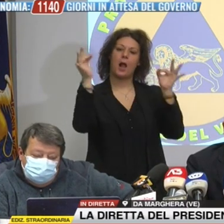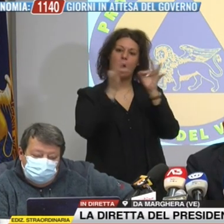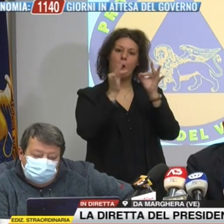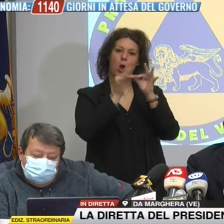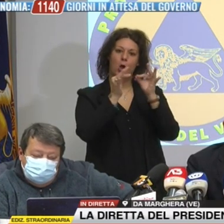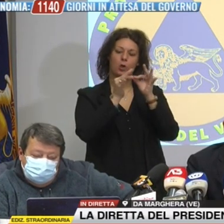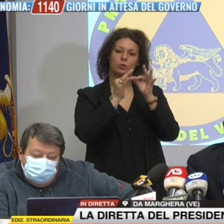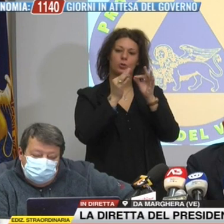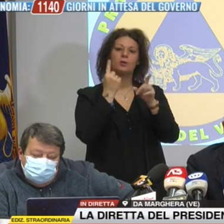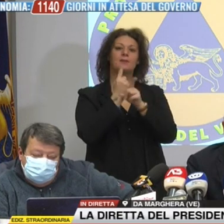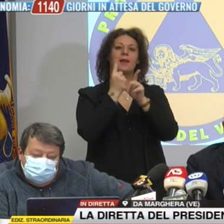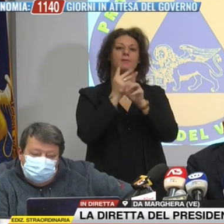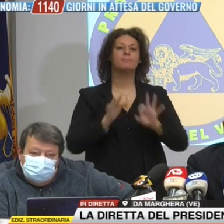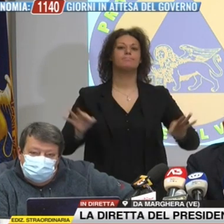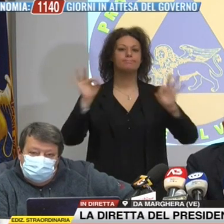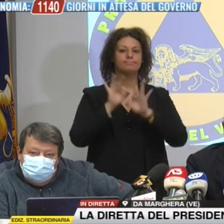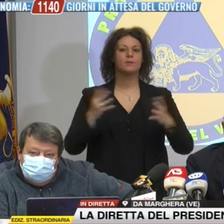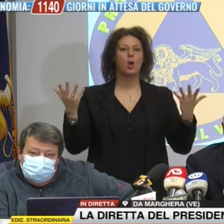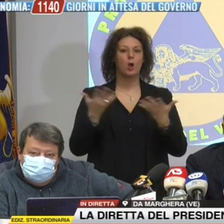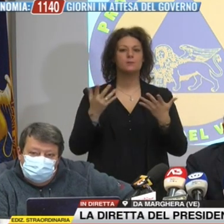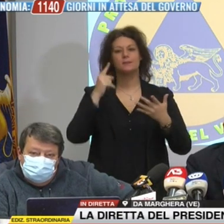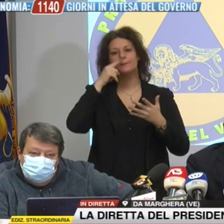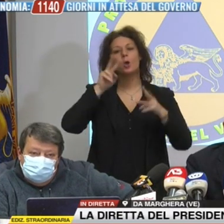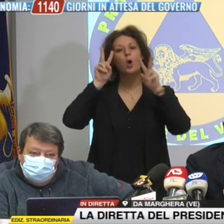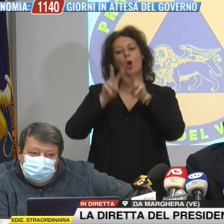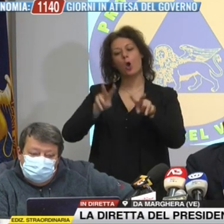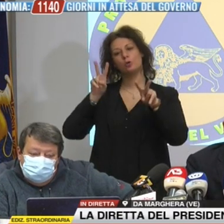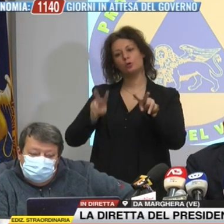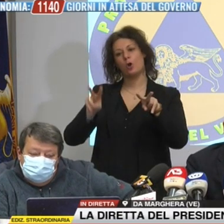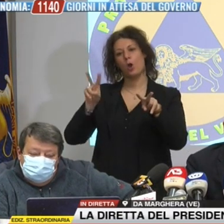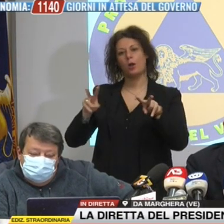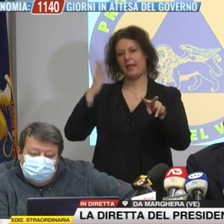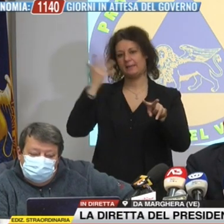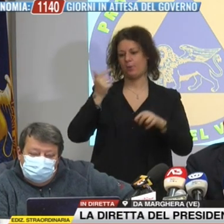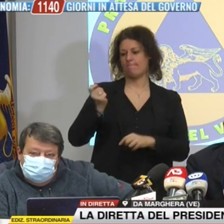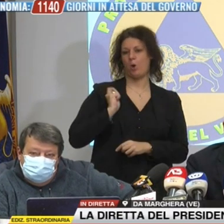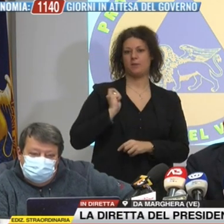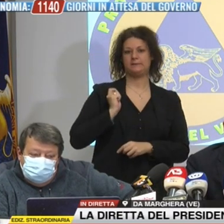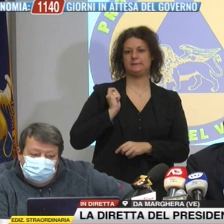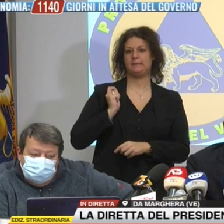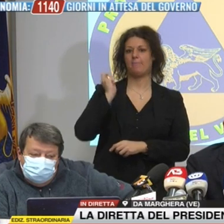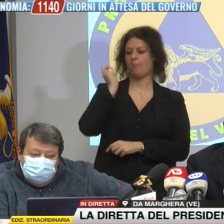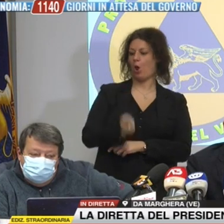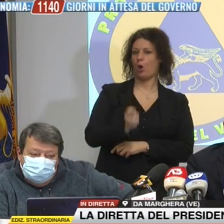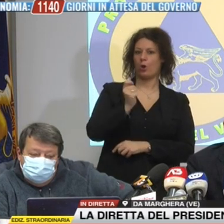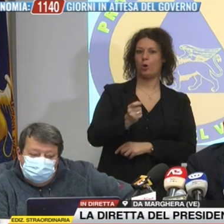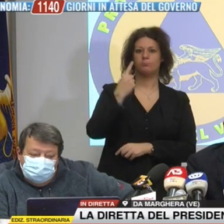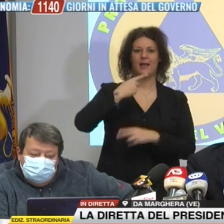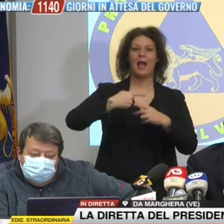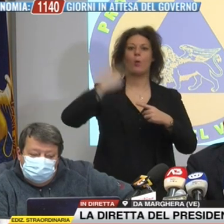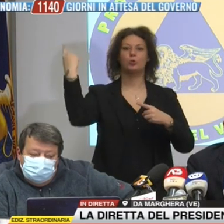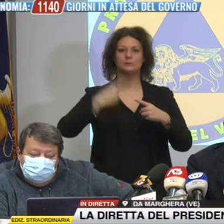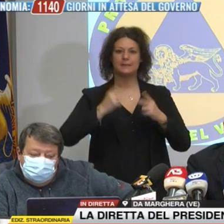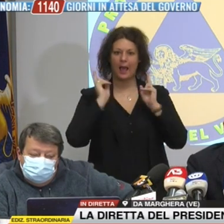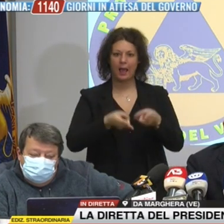istituire tutta una serie di controlli di, tra virgolette, cecchino, posti di blocco ai caselli autostradali, nelle stazioni, negli